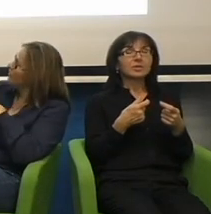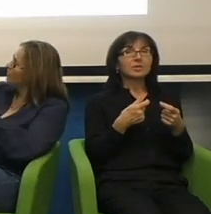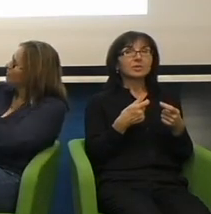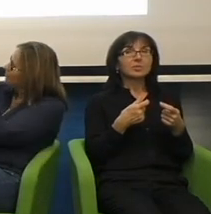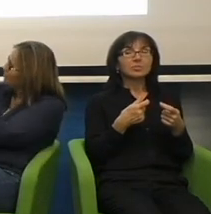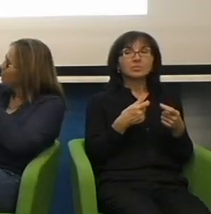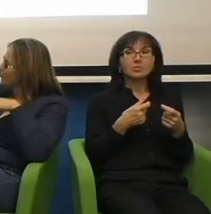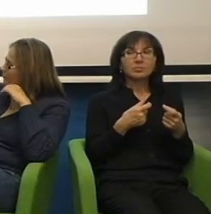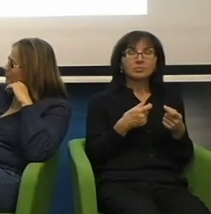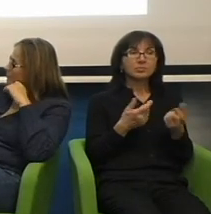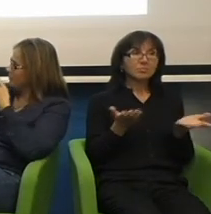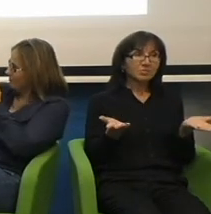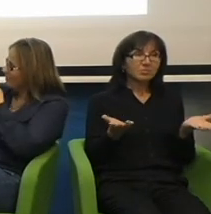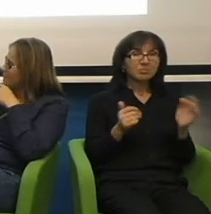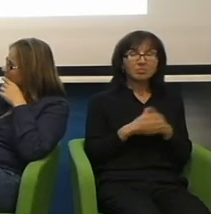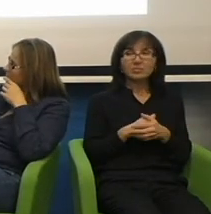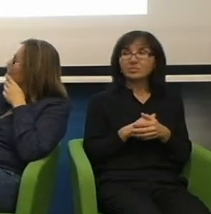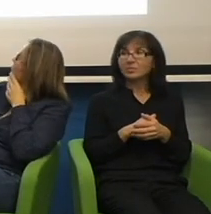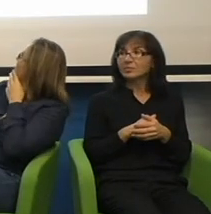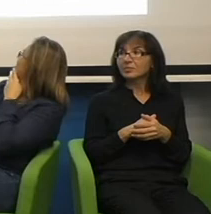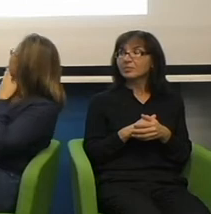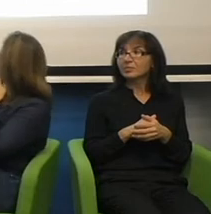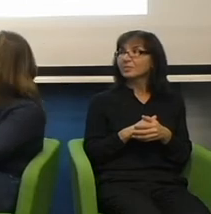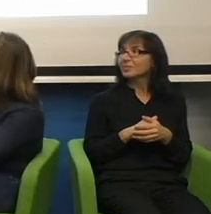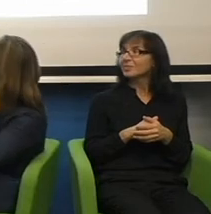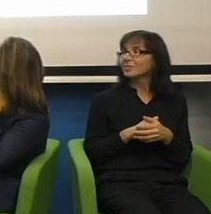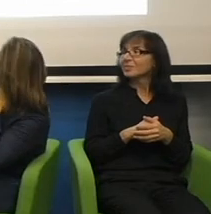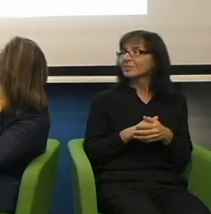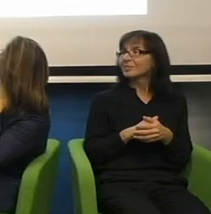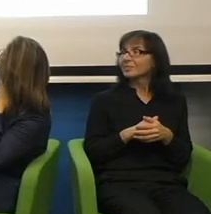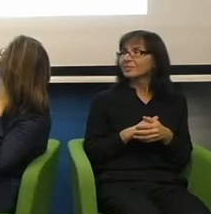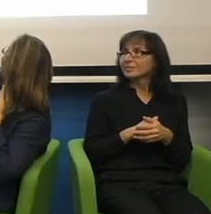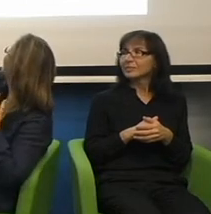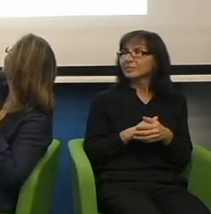i tyle. I to jest mój slajd.